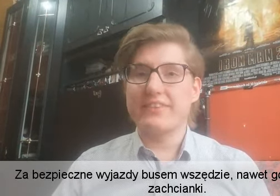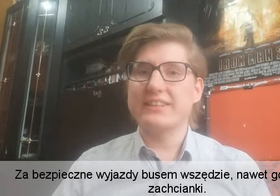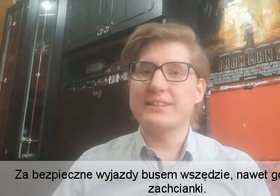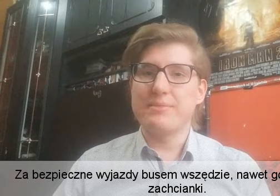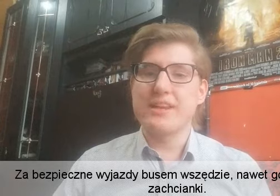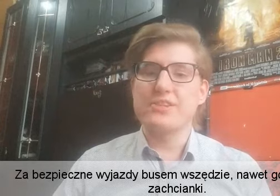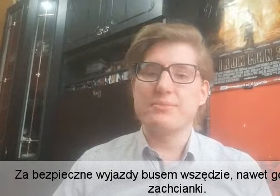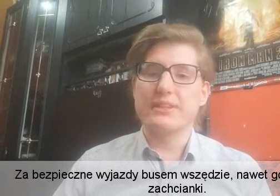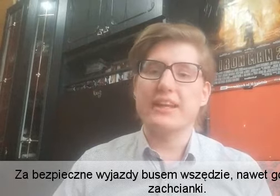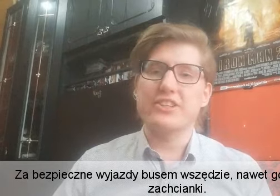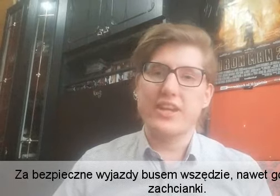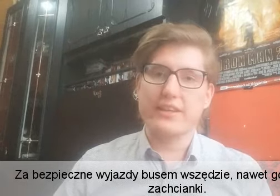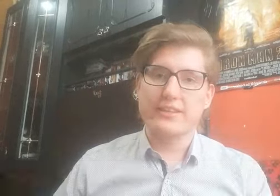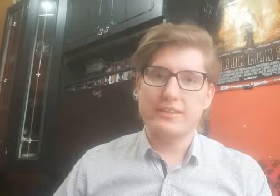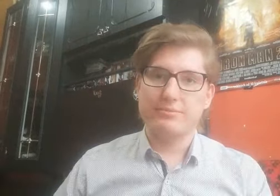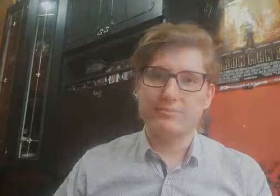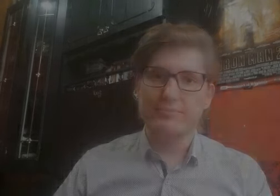nawet gdy mieliśmy zachcianki.